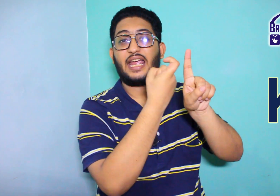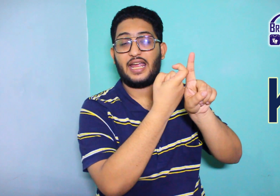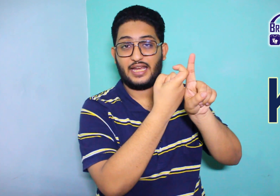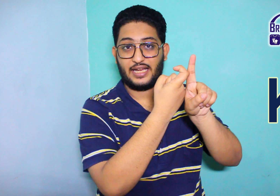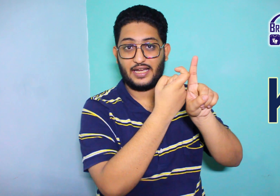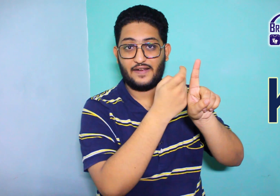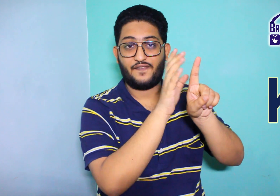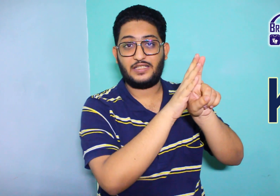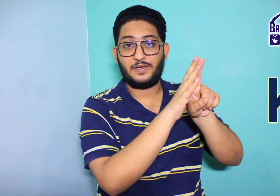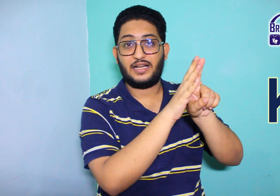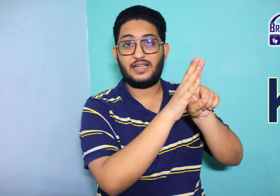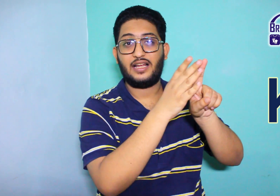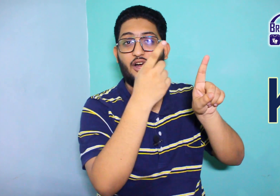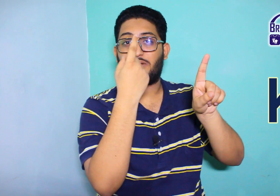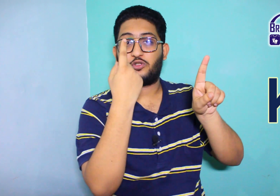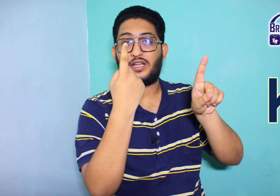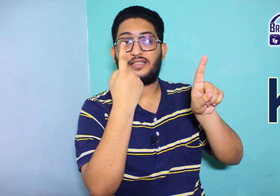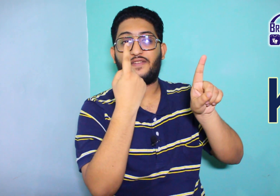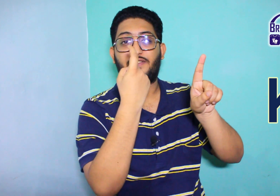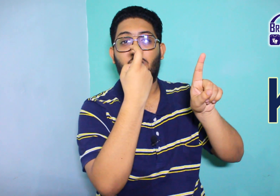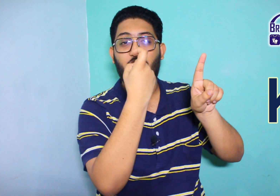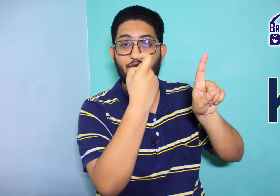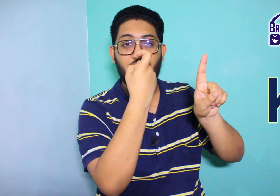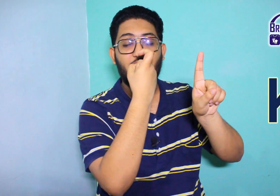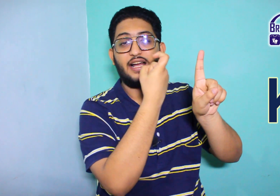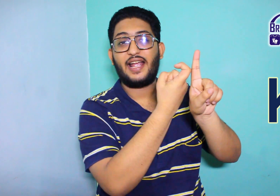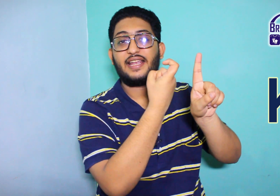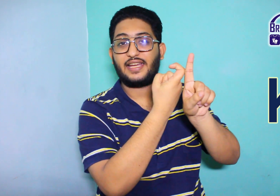के फर्स्ट फिंगर और दूसरे हाथ की फर्स्ट फिंगर को कर्व किया।